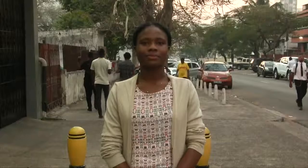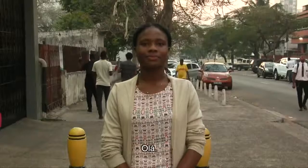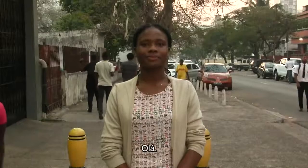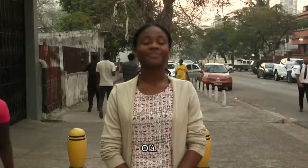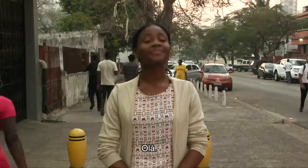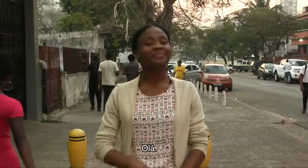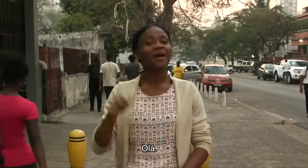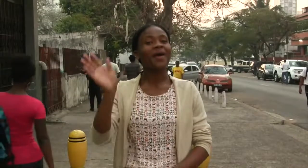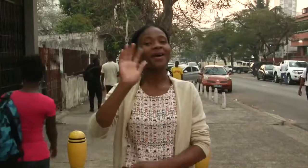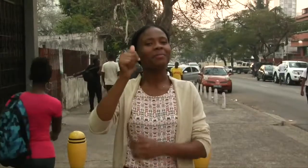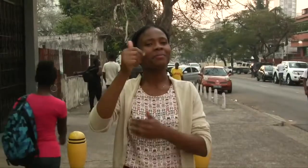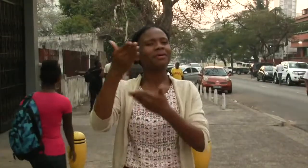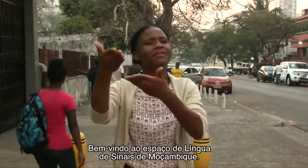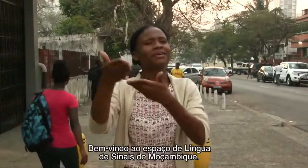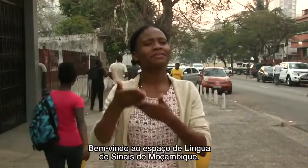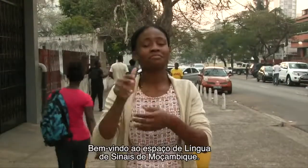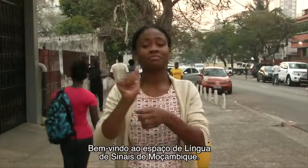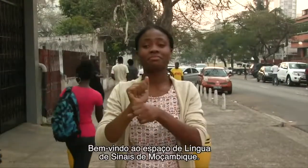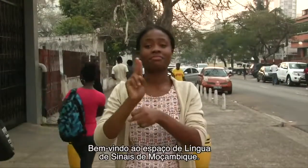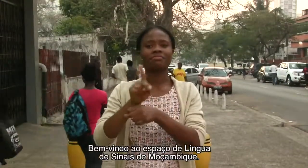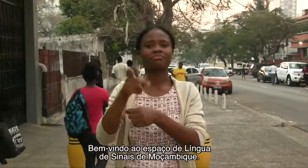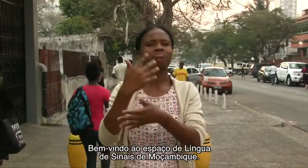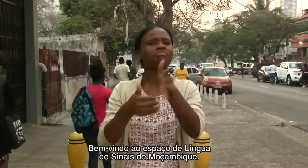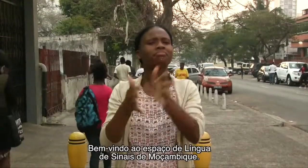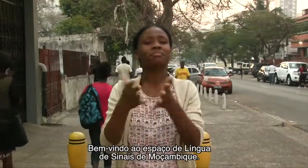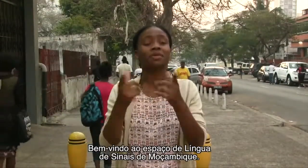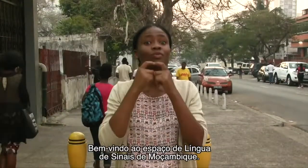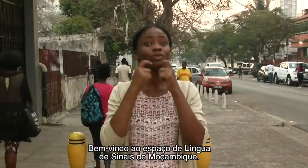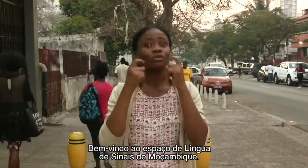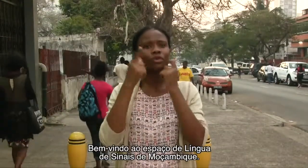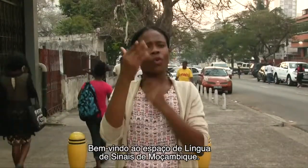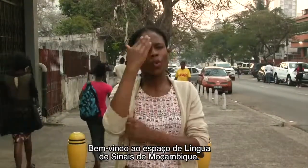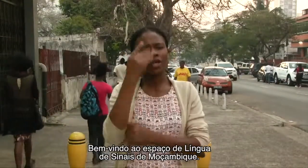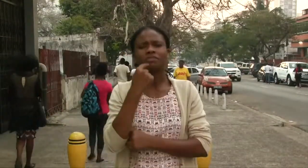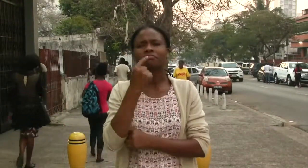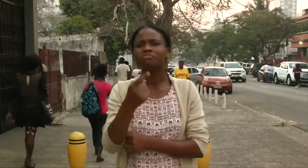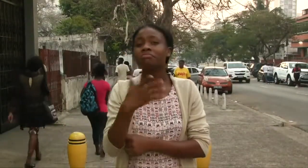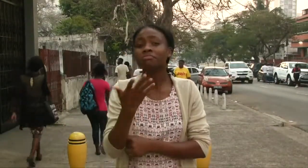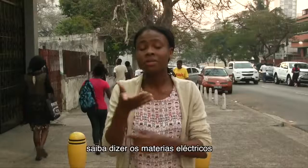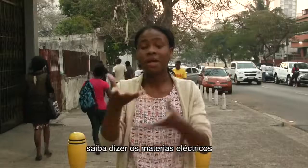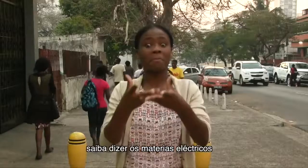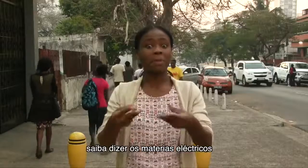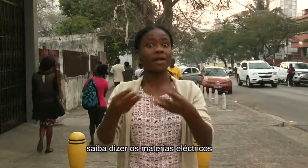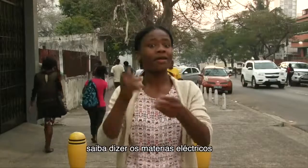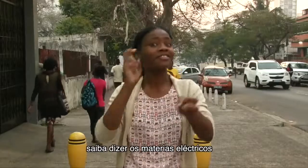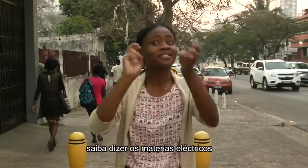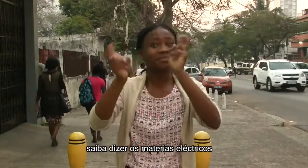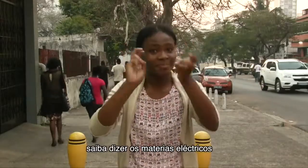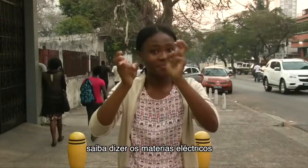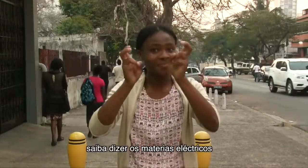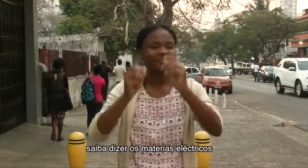Olá, bem-vindo à aula de Língua de Sinais de Moçambique. Saiba dizer os